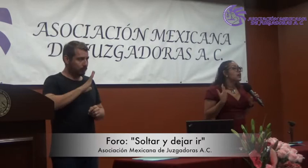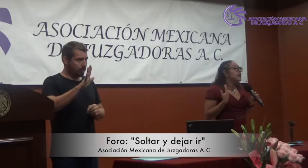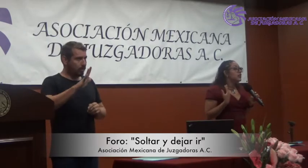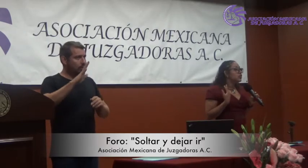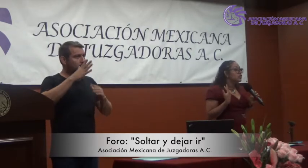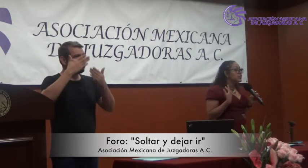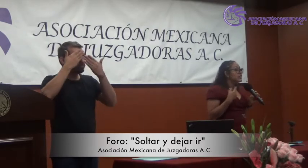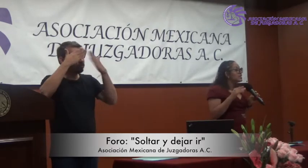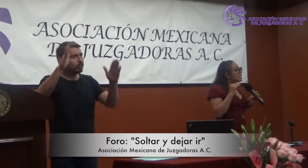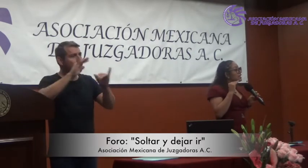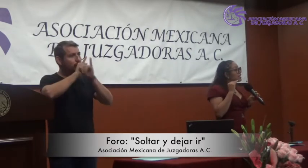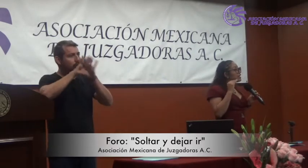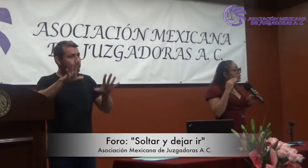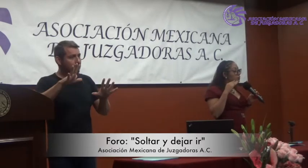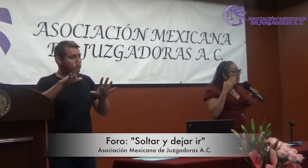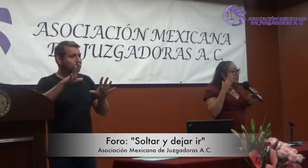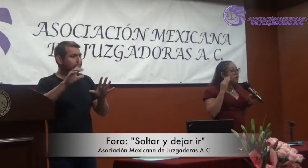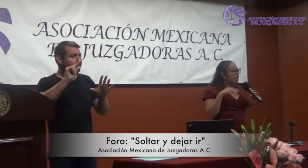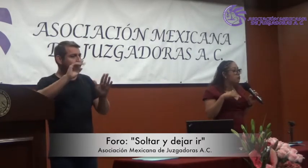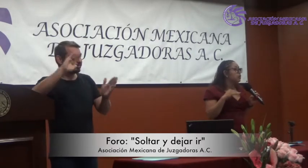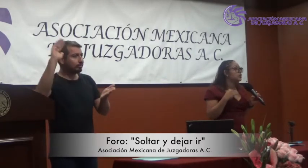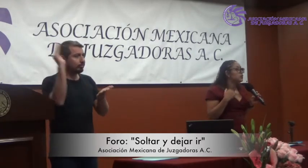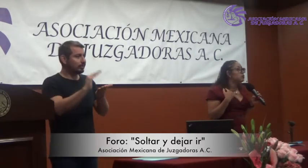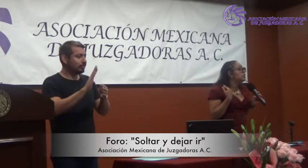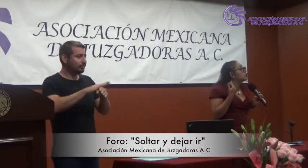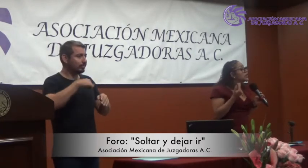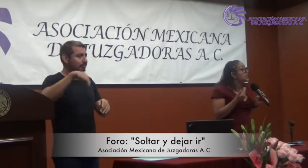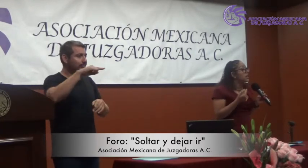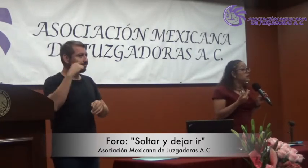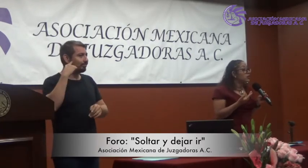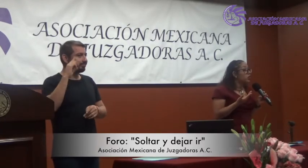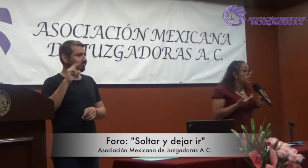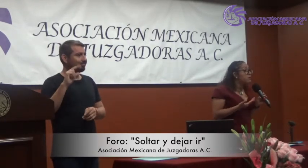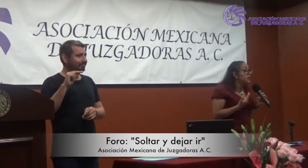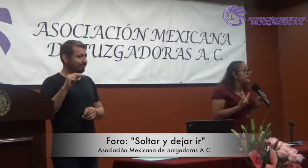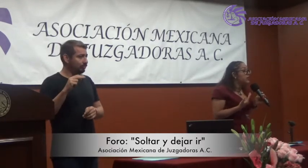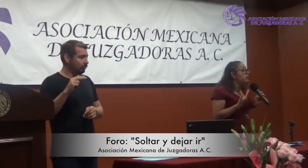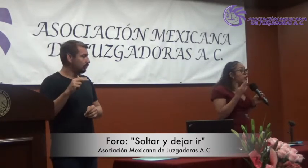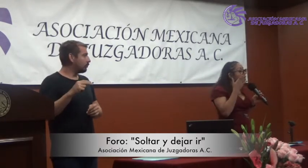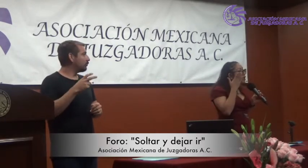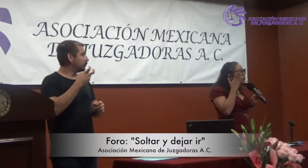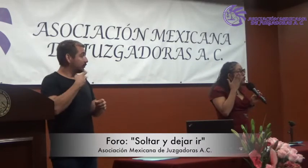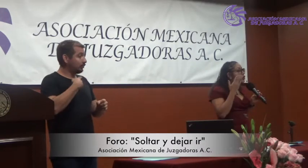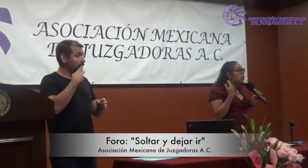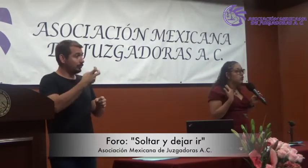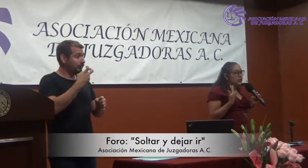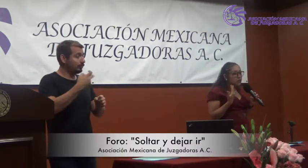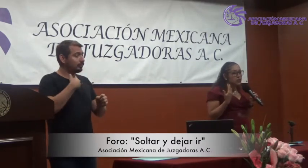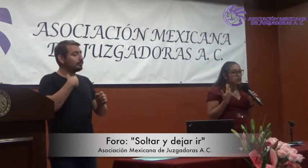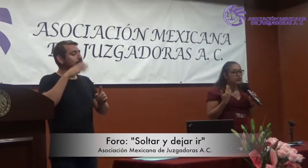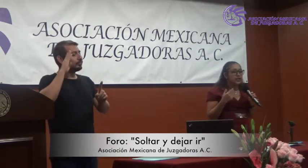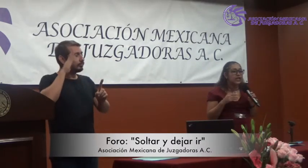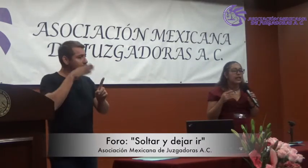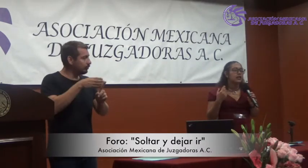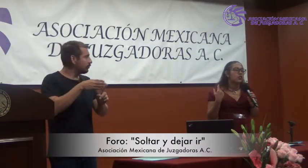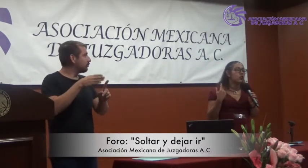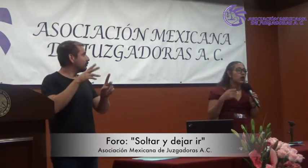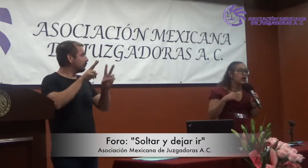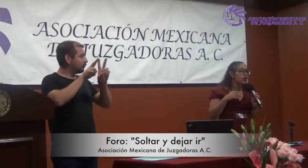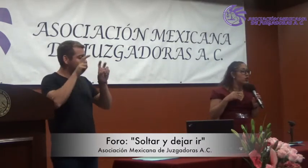acceso. Entonces, les platicaba que al principio este es un acercamiento bien básico para conocer los términos